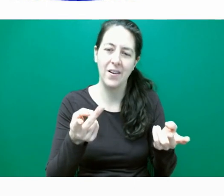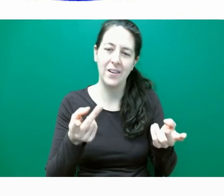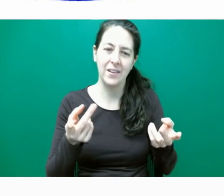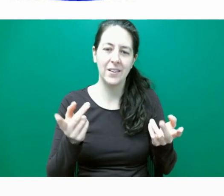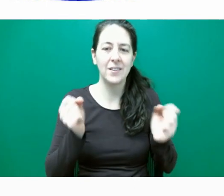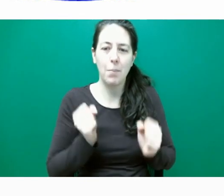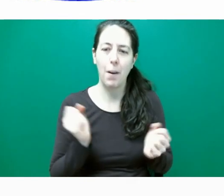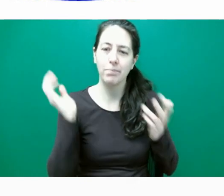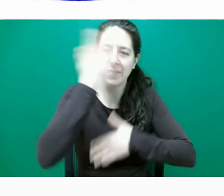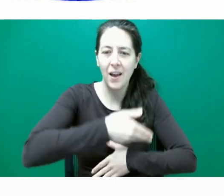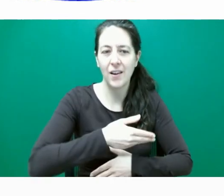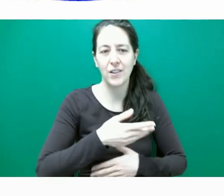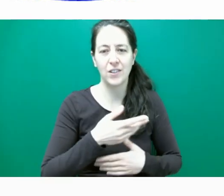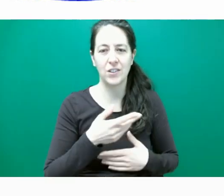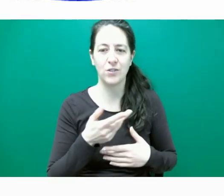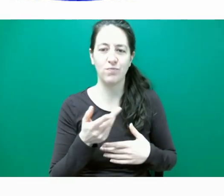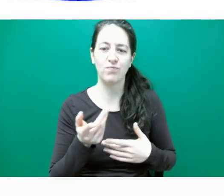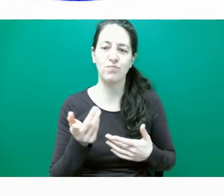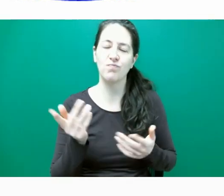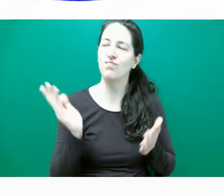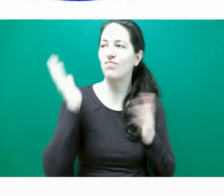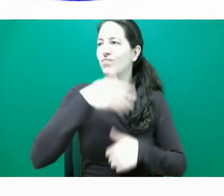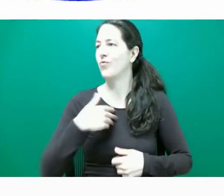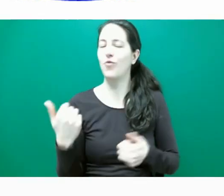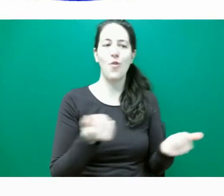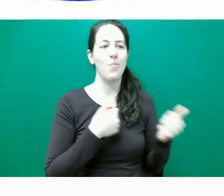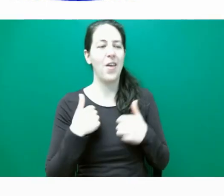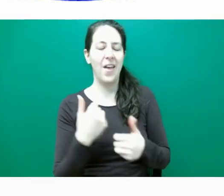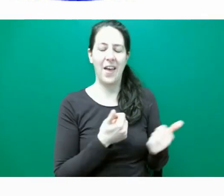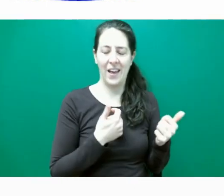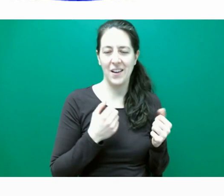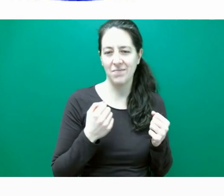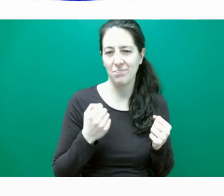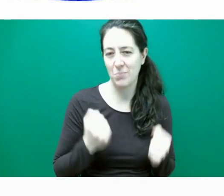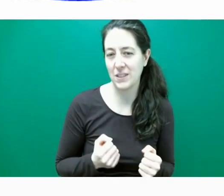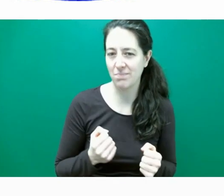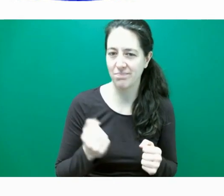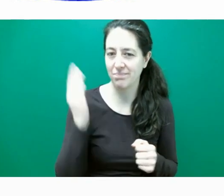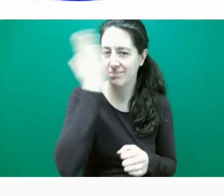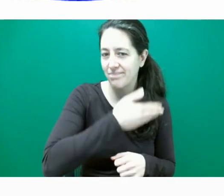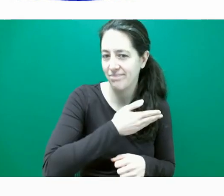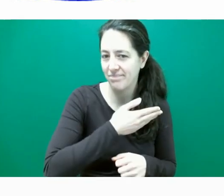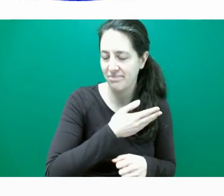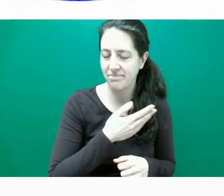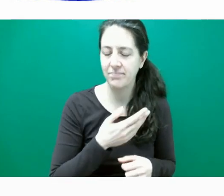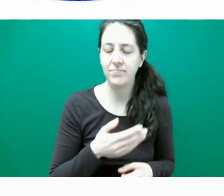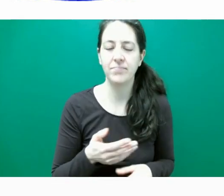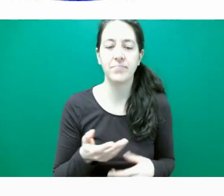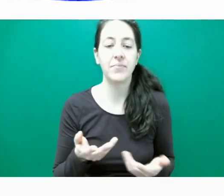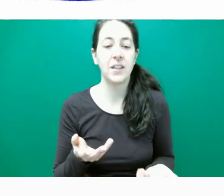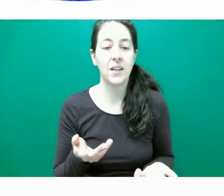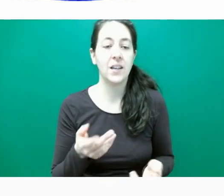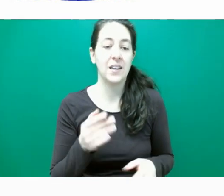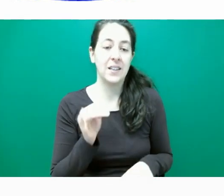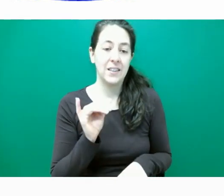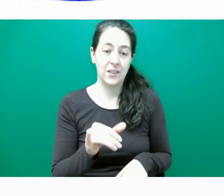se cache. On peut faire semblant qu'il n'y a pas de problème de santé mentale dans certains cas. Donc, chez les élèves,